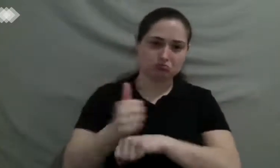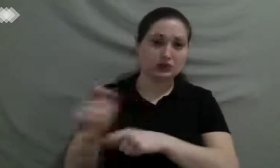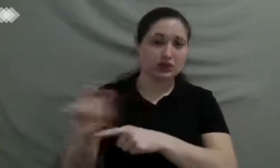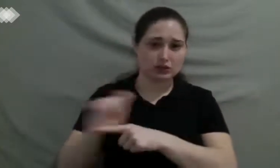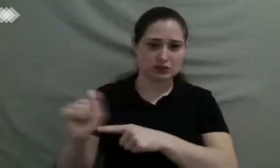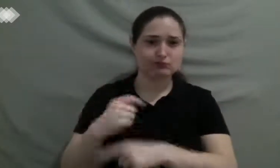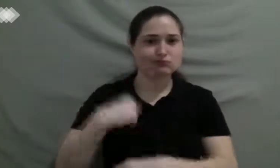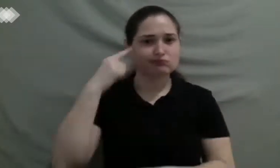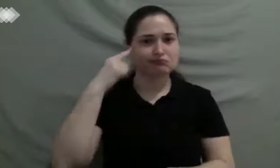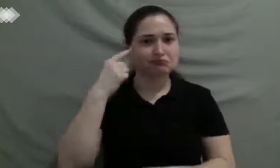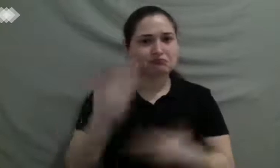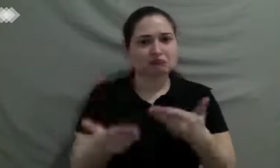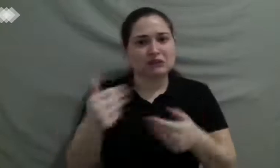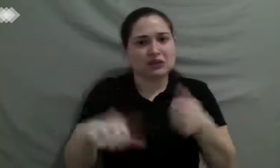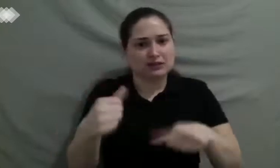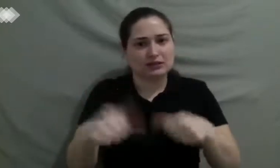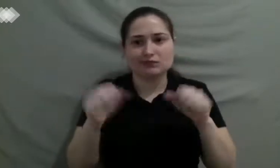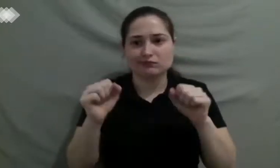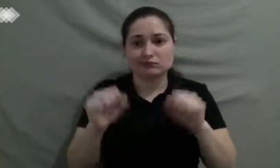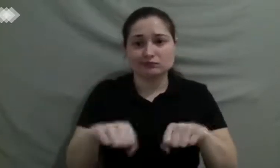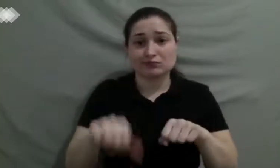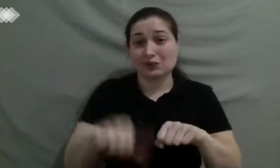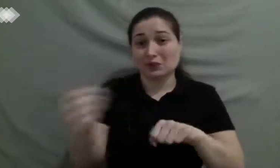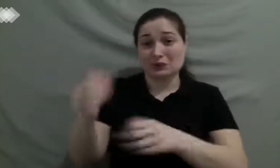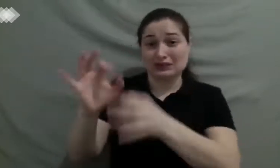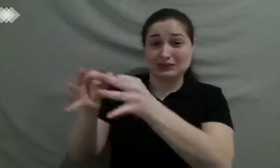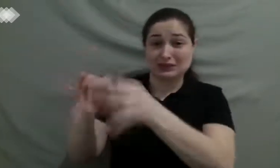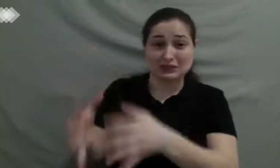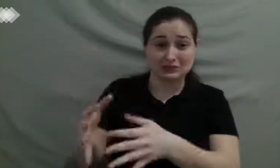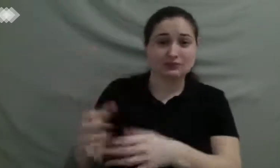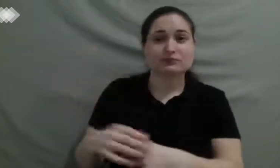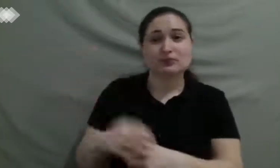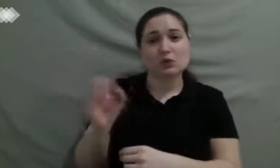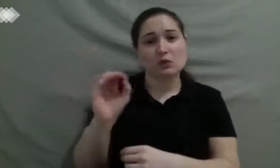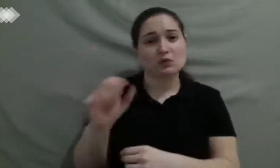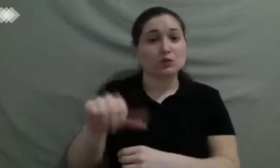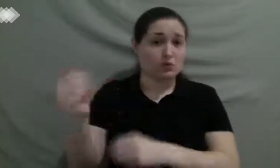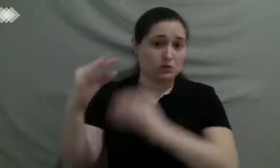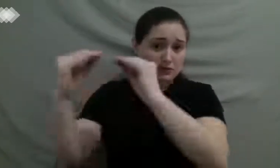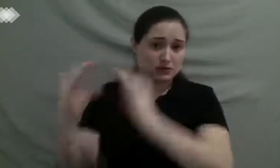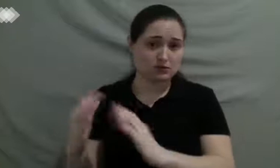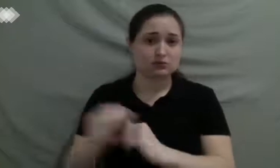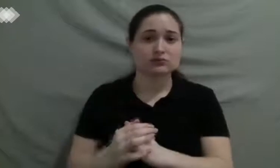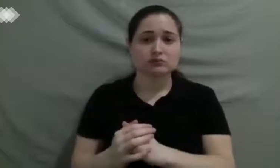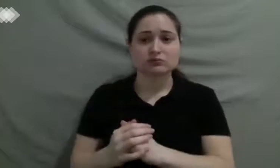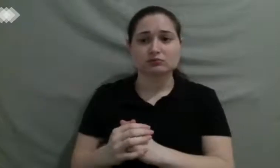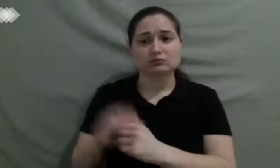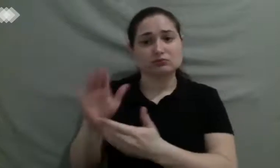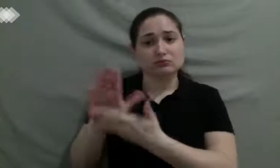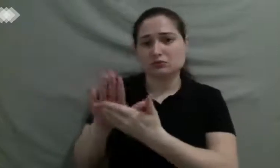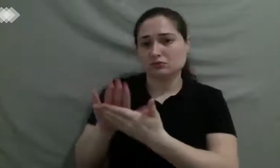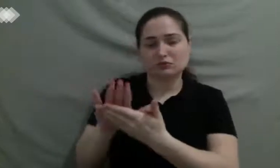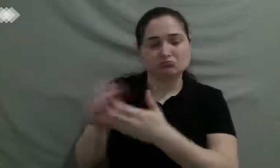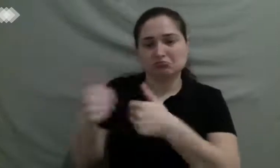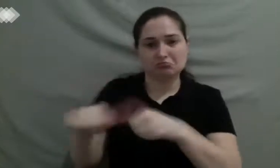Elisa pudiera, junto con otros intérpretes o otros maestros de las escuelas que más o